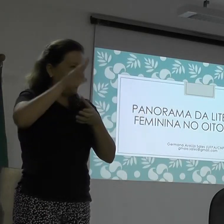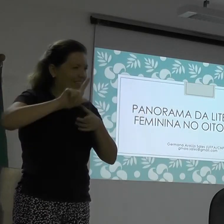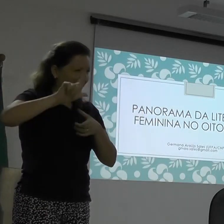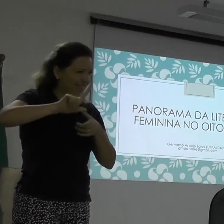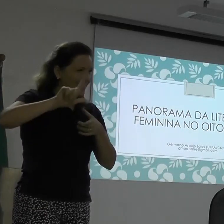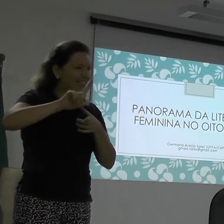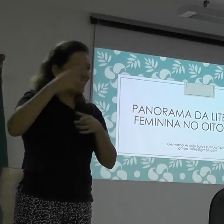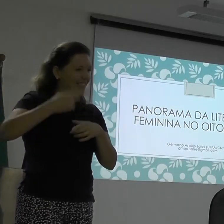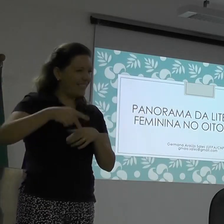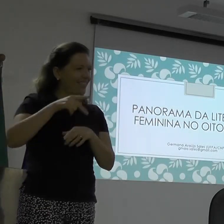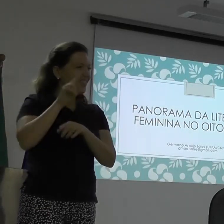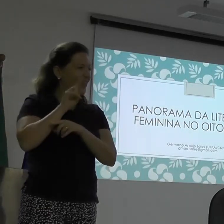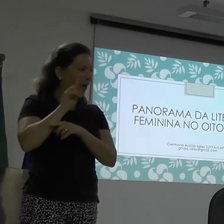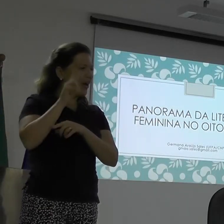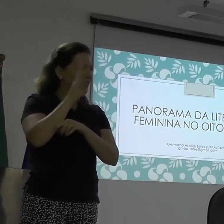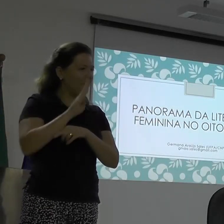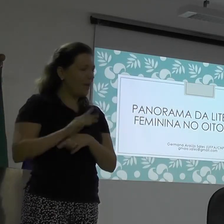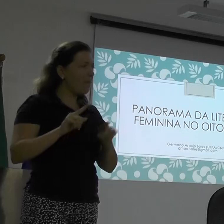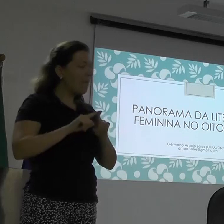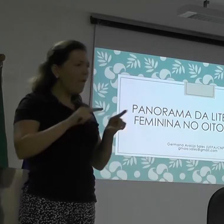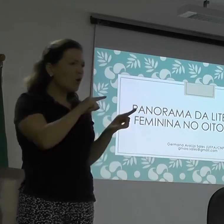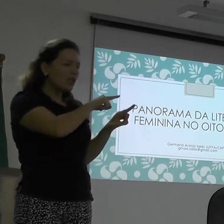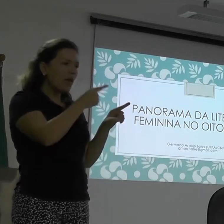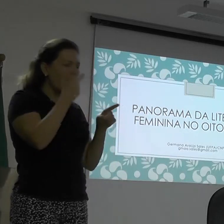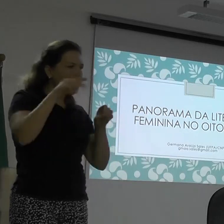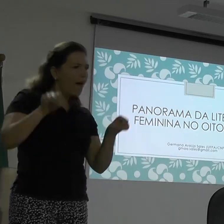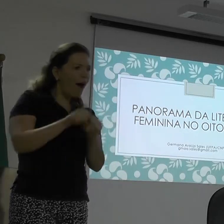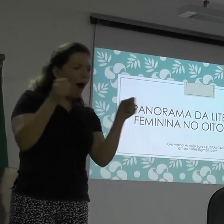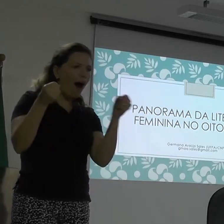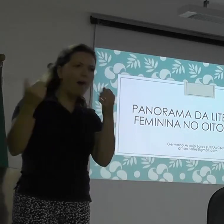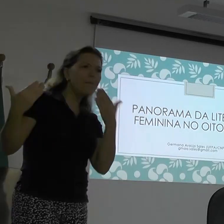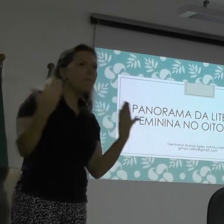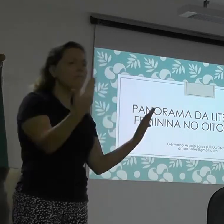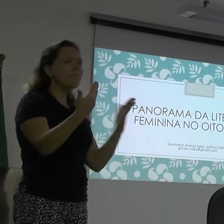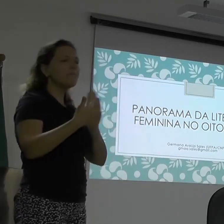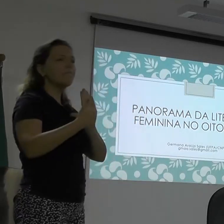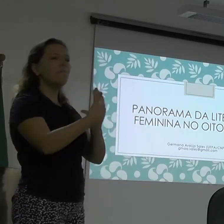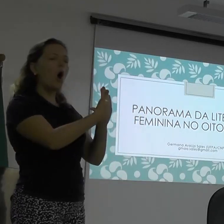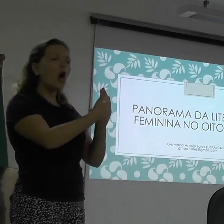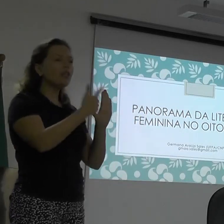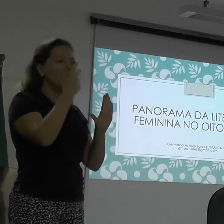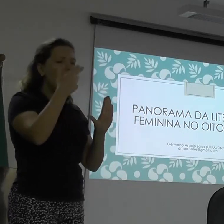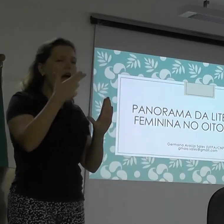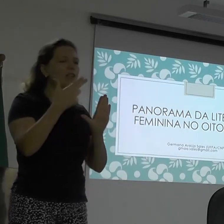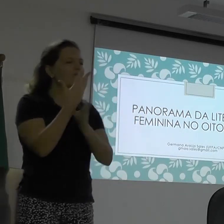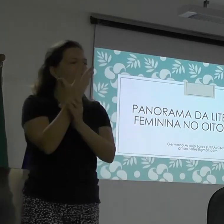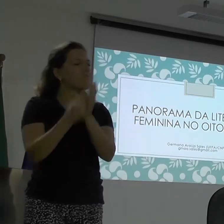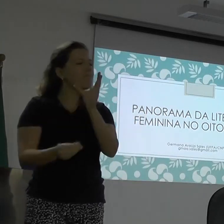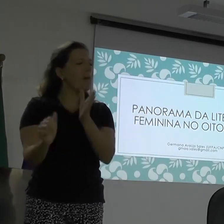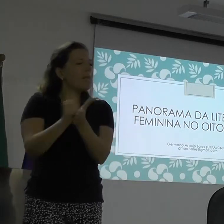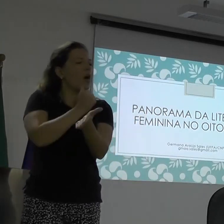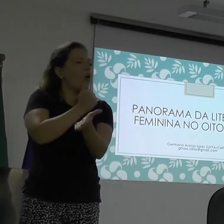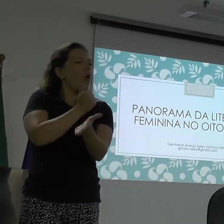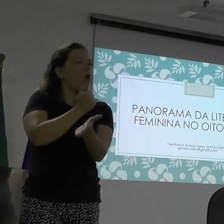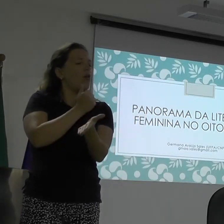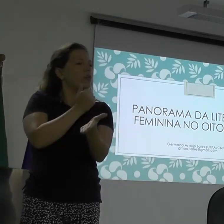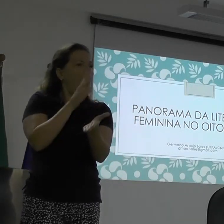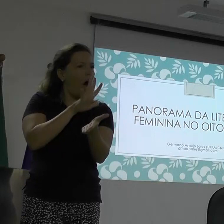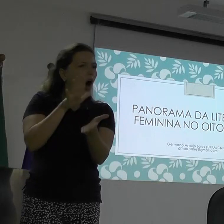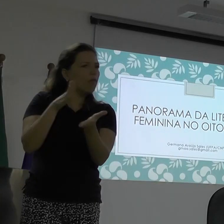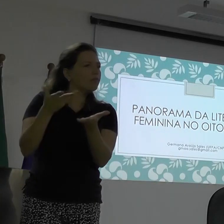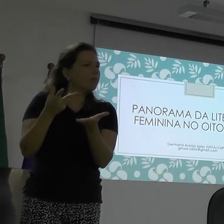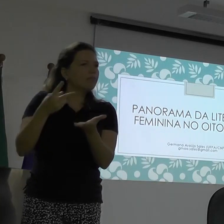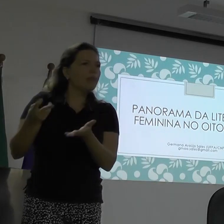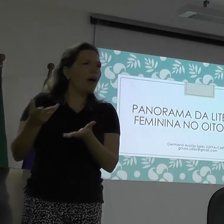visibilidade justamente a uma parte da história literária que foi apagada da história literária brasileira.